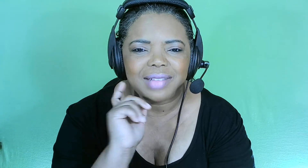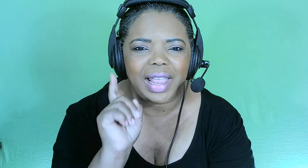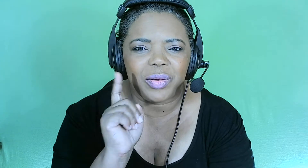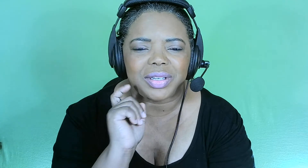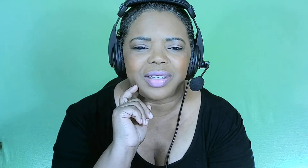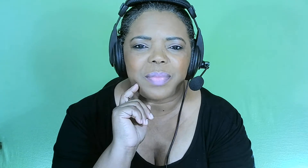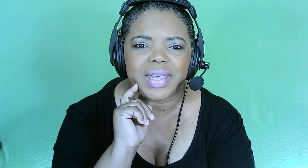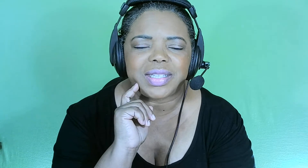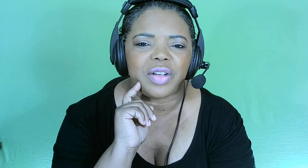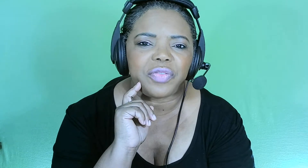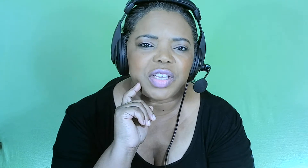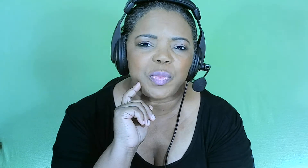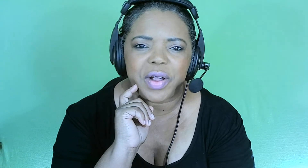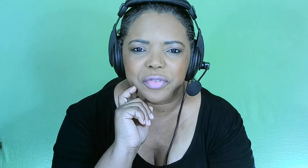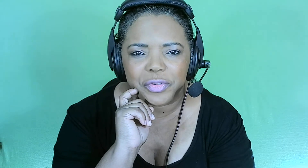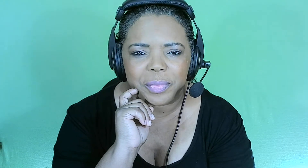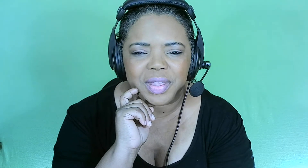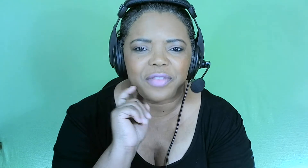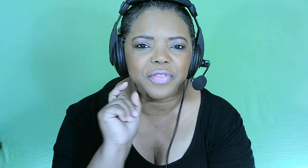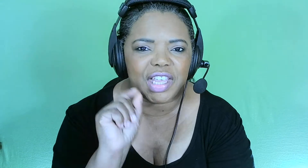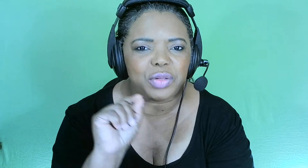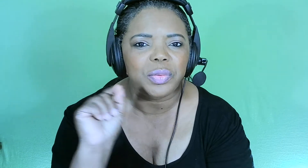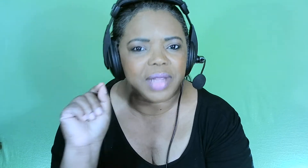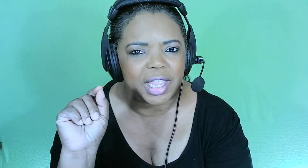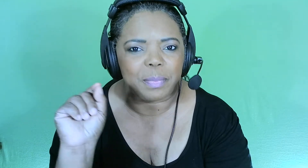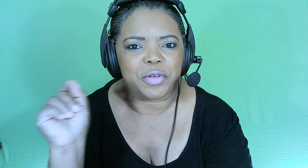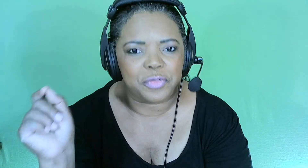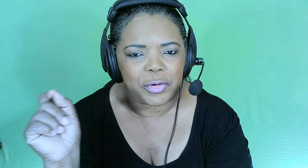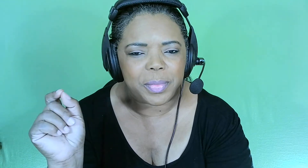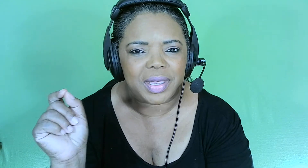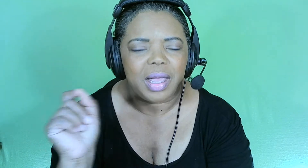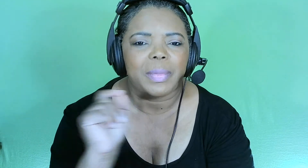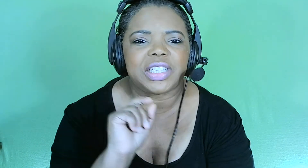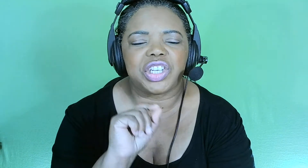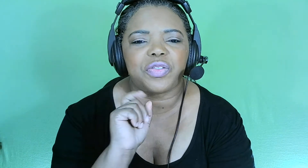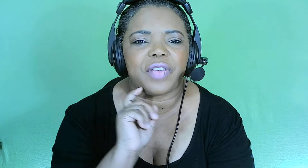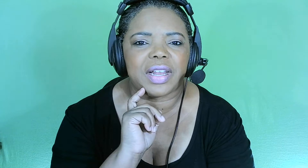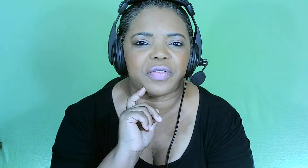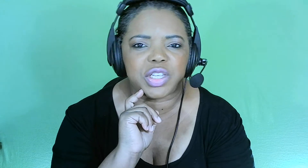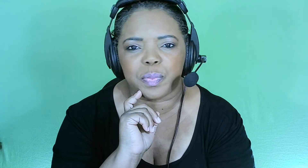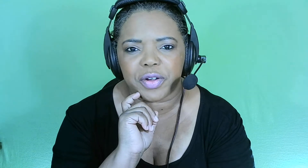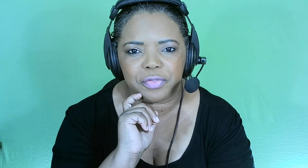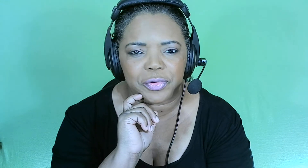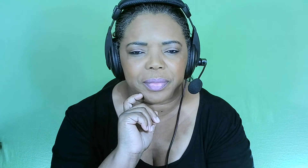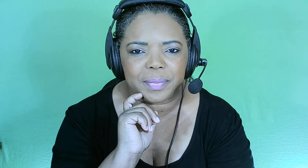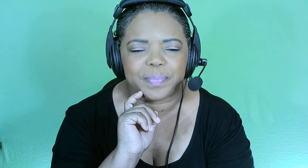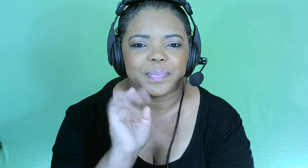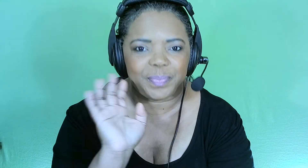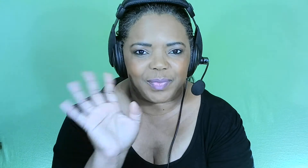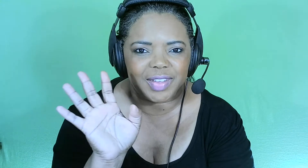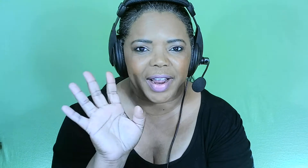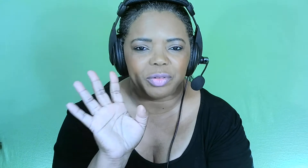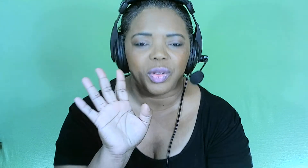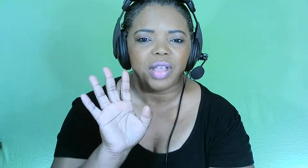Tem outra também assim, ó, vidro de perfume. Vidro de perfume. Mas a gente fala vidro de perfume, certo?